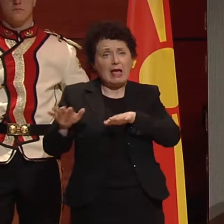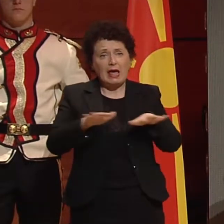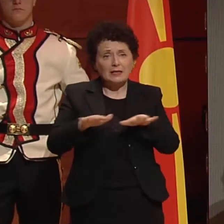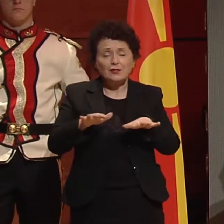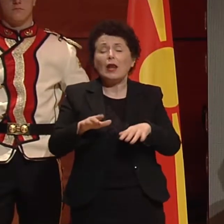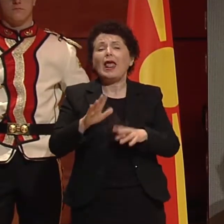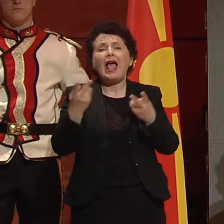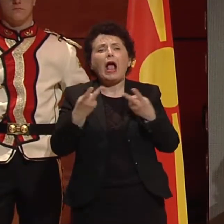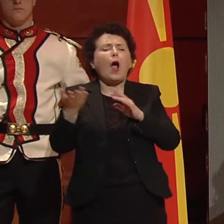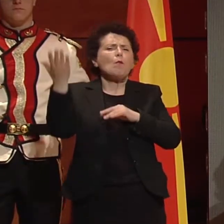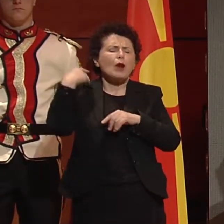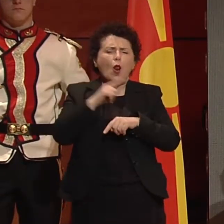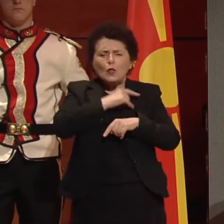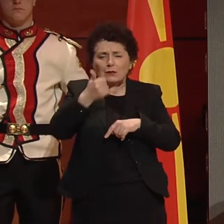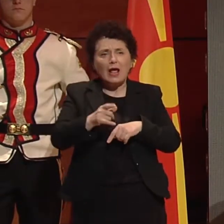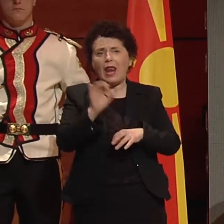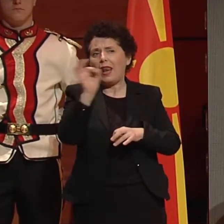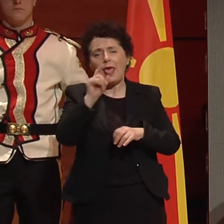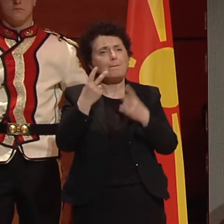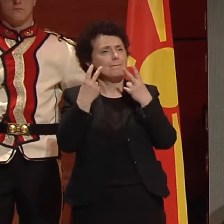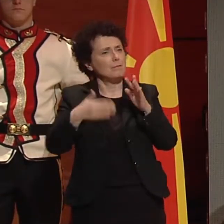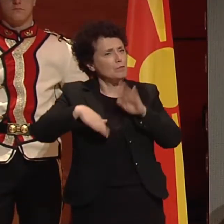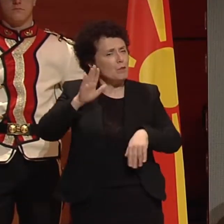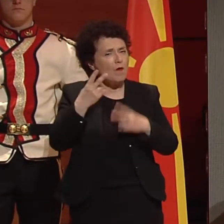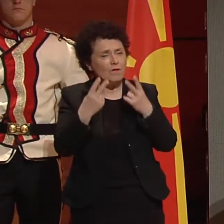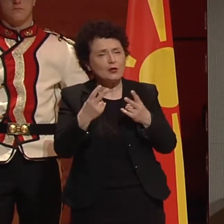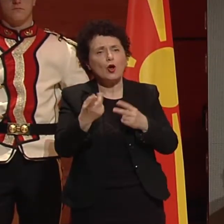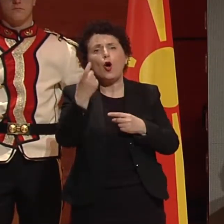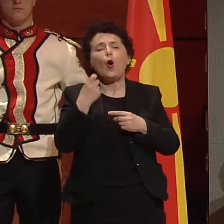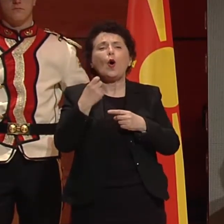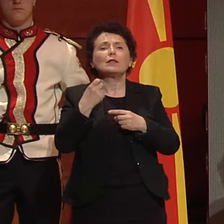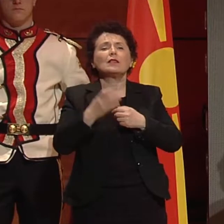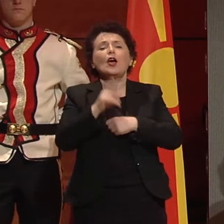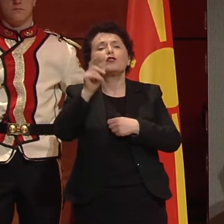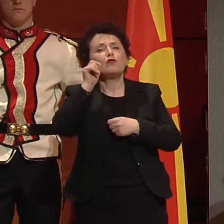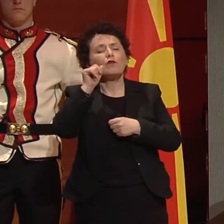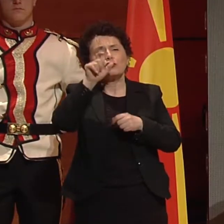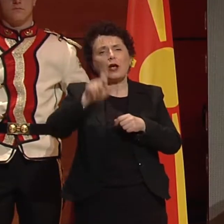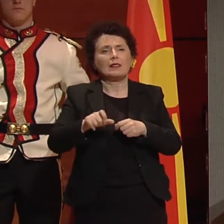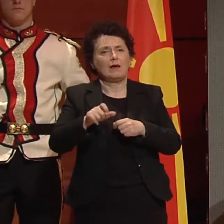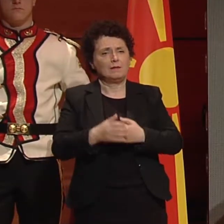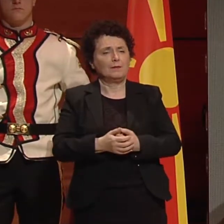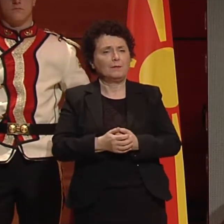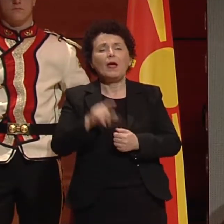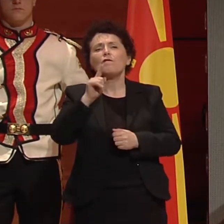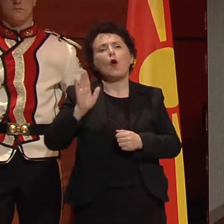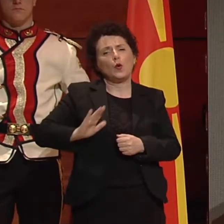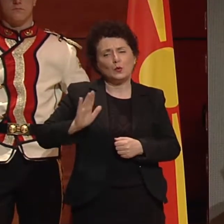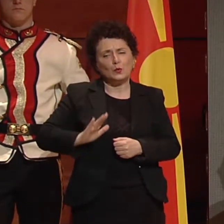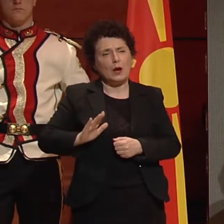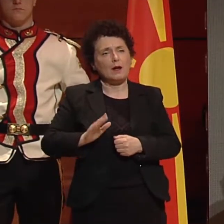како никогаш досега, ништо не е поважно од афирмирање на примерите на човечката извореност во